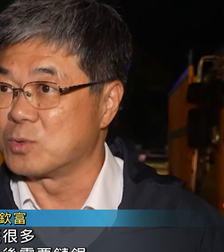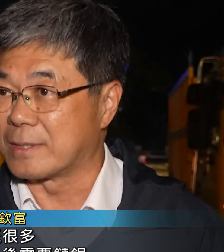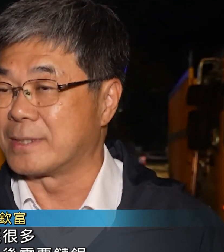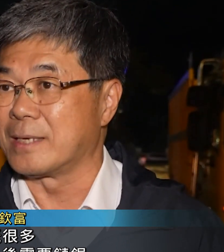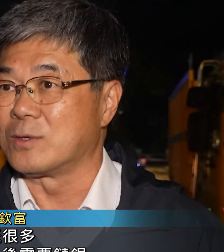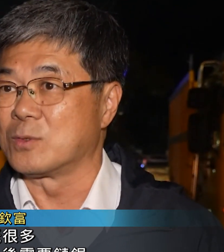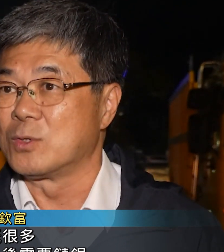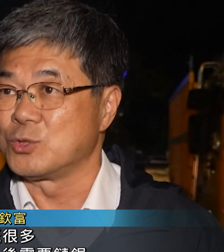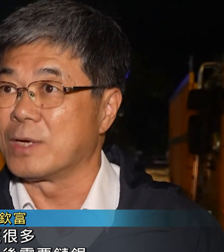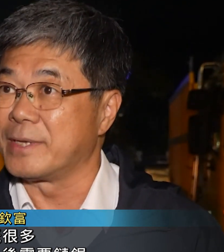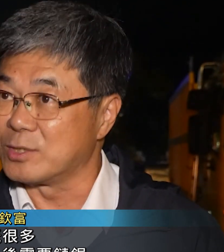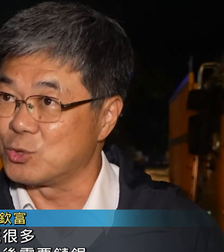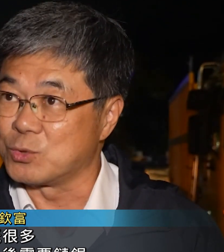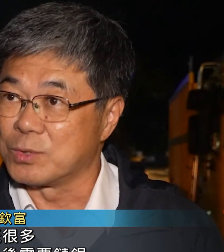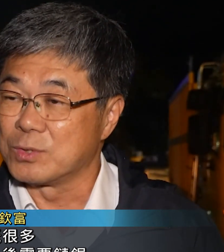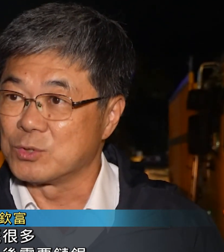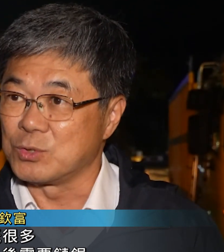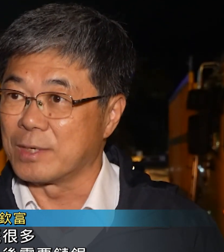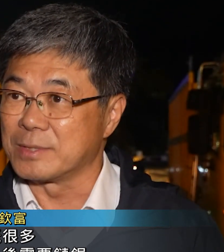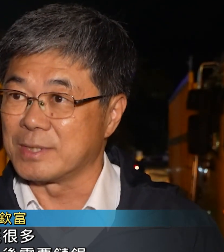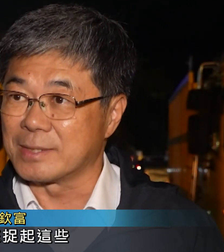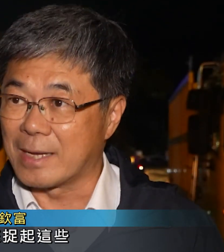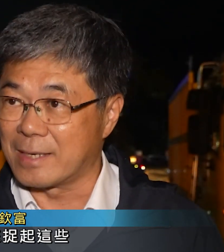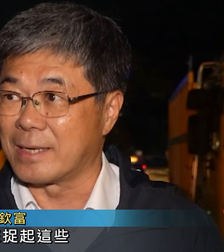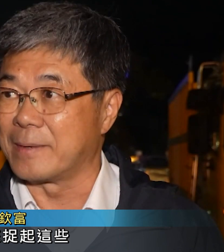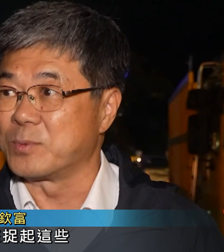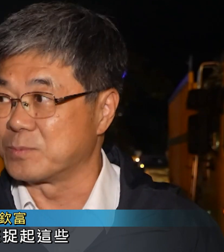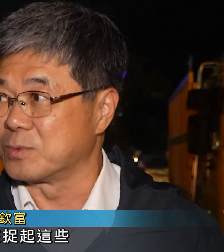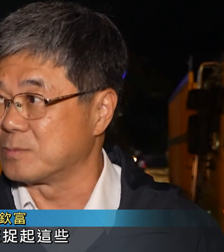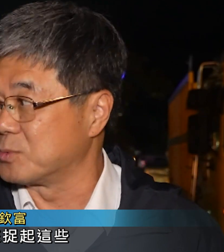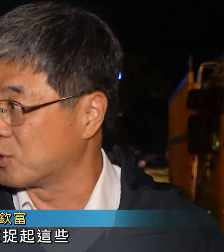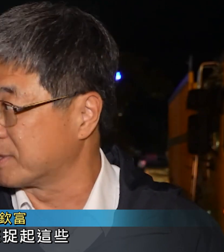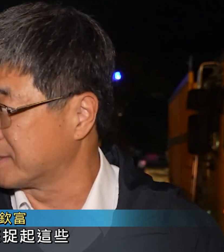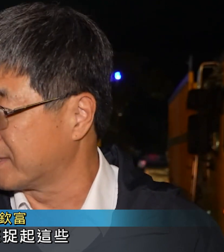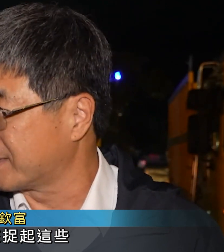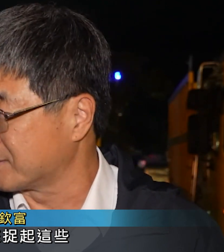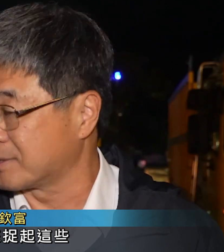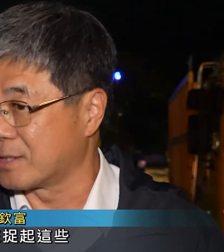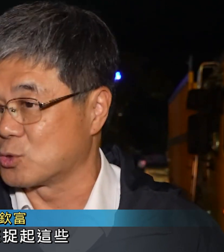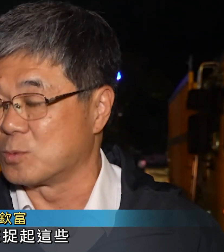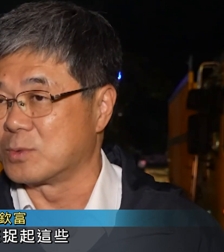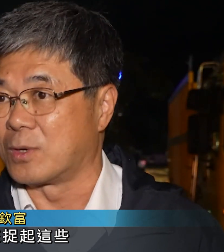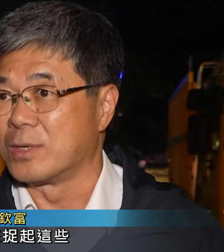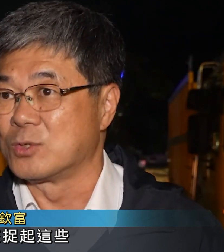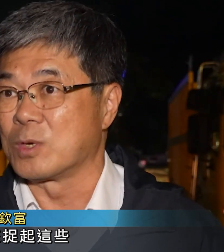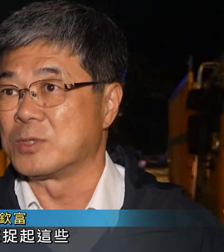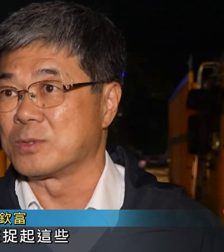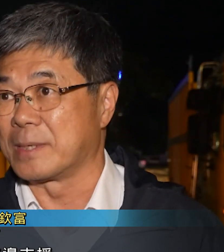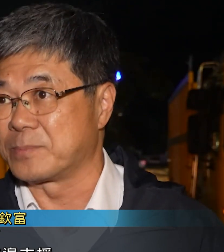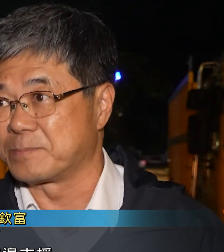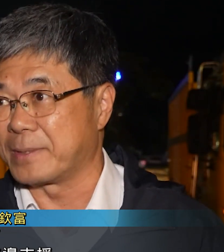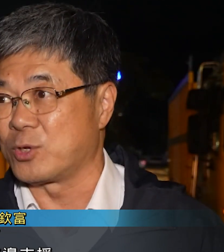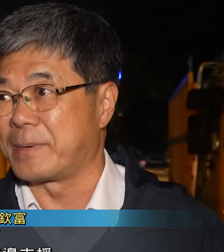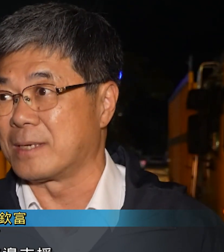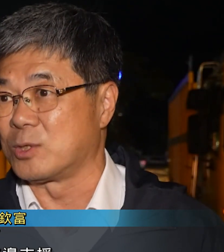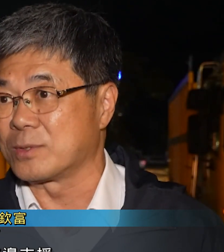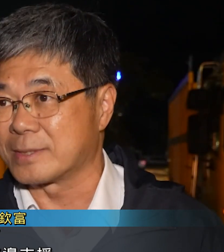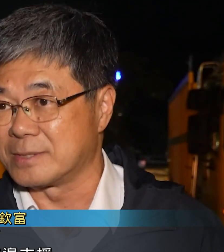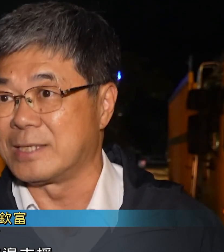倒塌以后，需要链锯，需要一些大钢牙来补做这些大的树木，所以我们就也调派了很多链锯